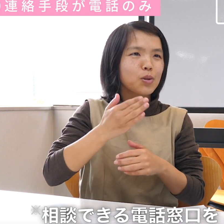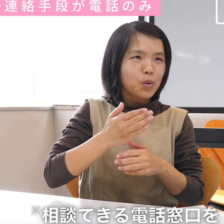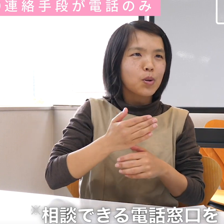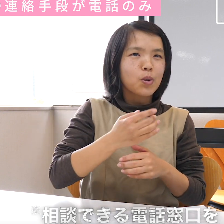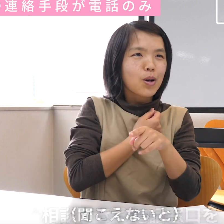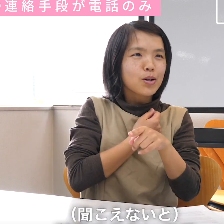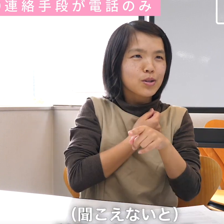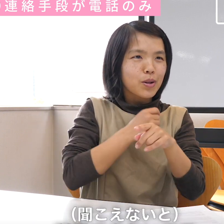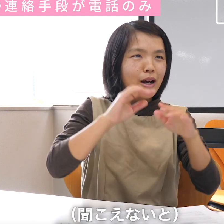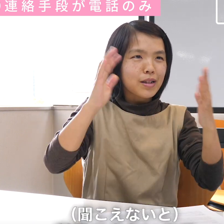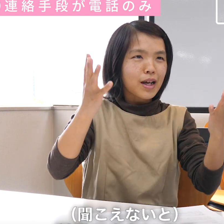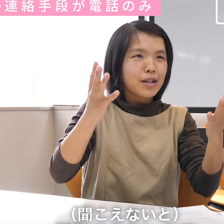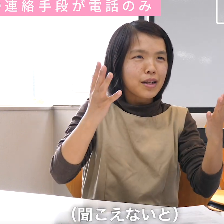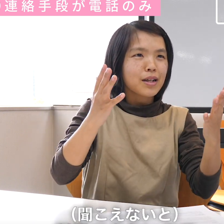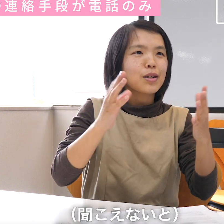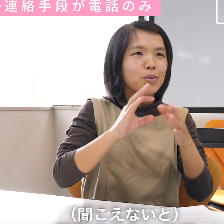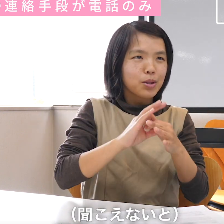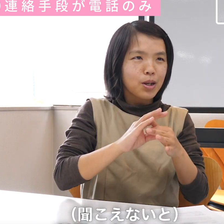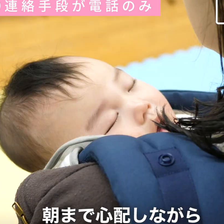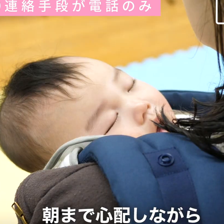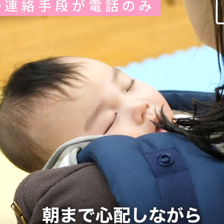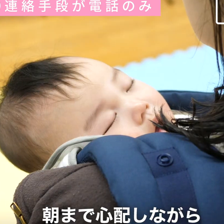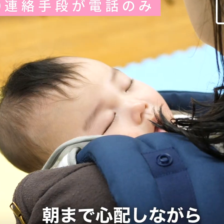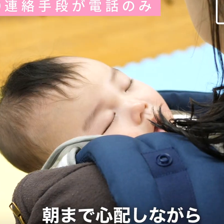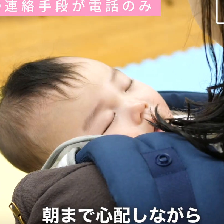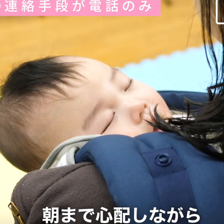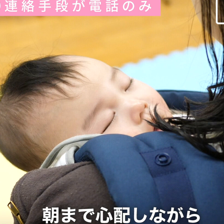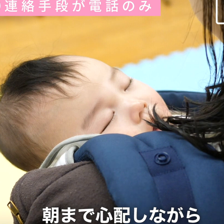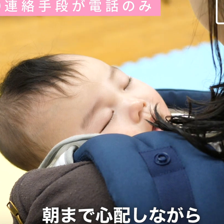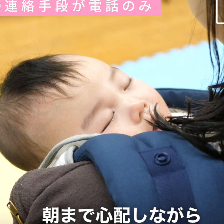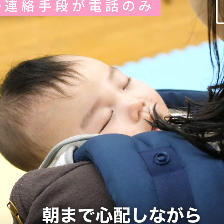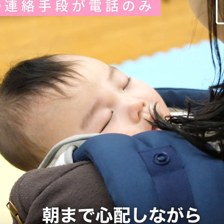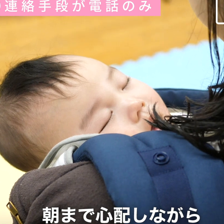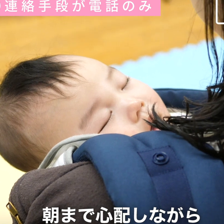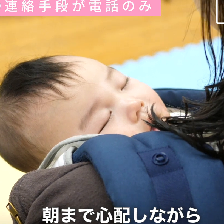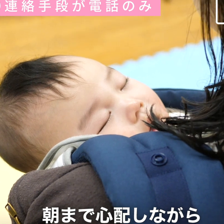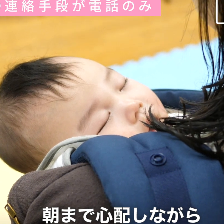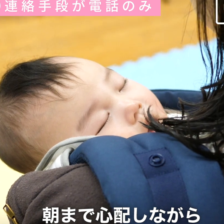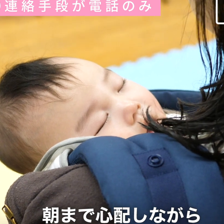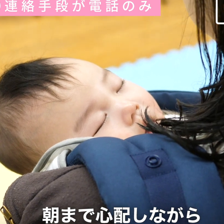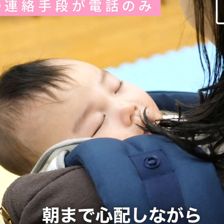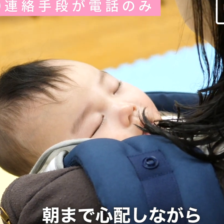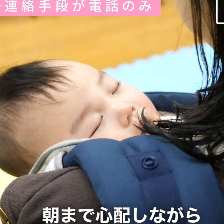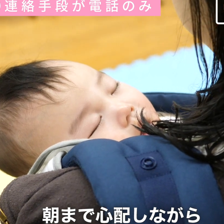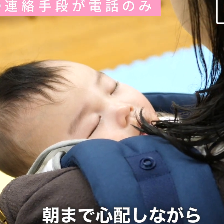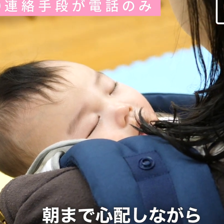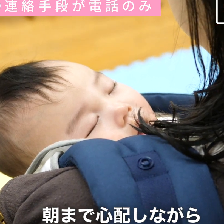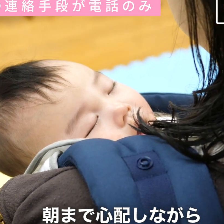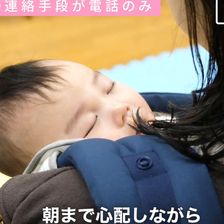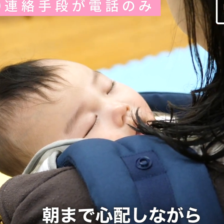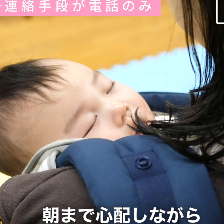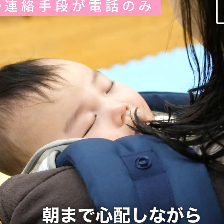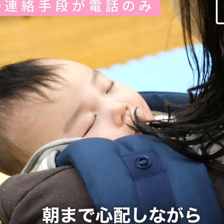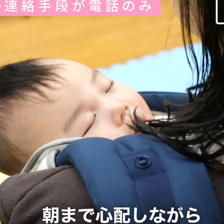ど、それがないで朝まで心配しながら、なんか見てるしかないと